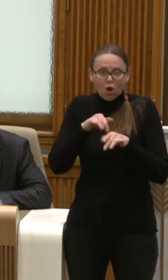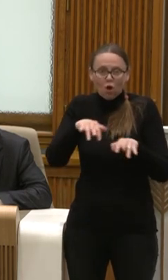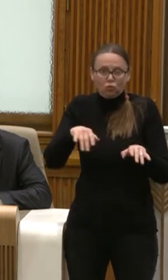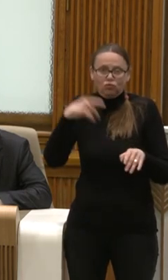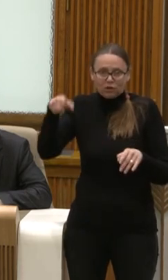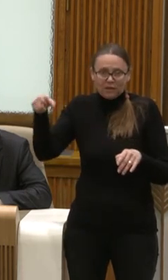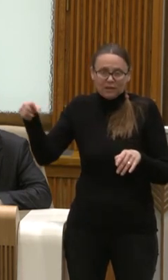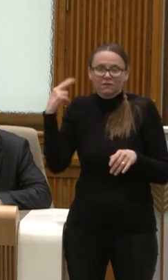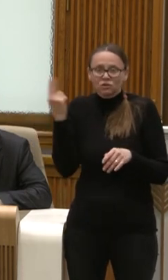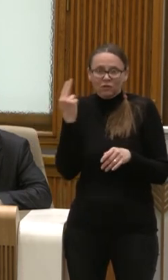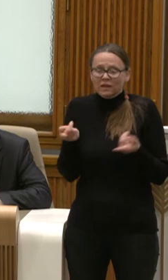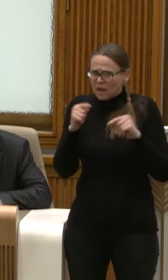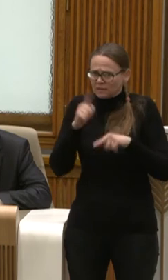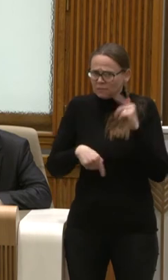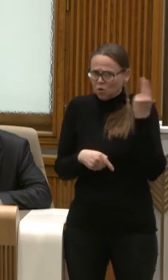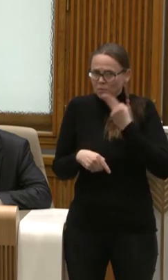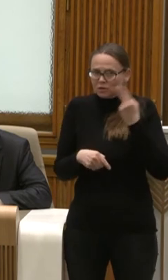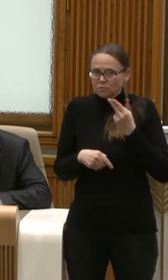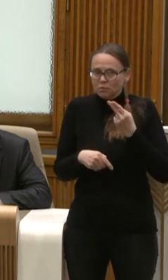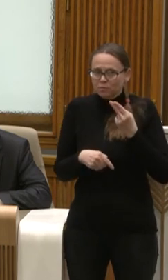v Sloveniji? Ali sem narobe razumel?